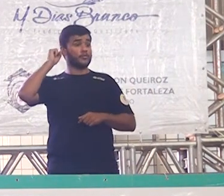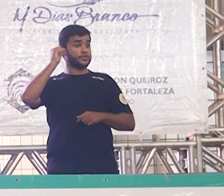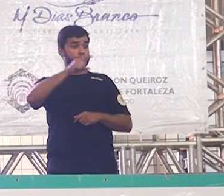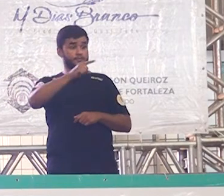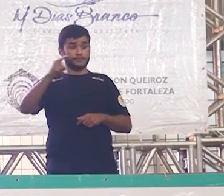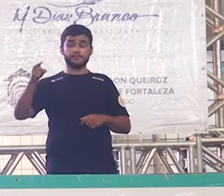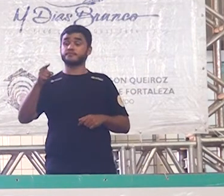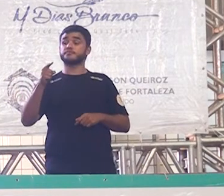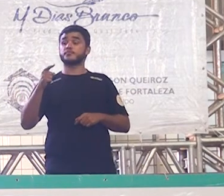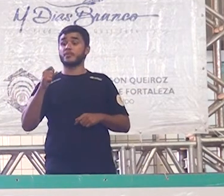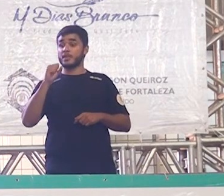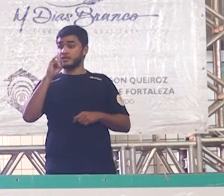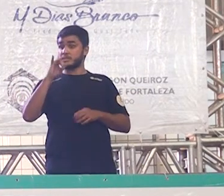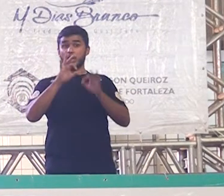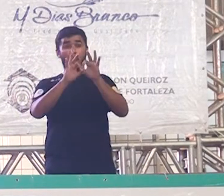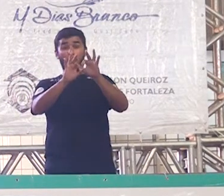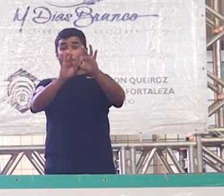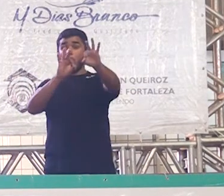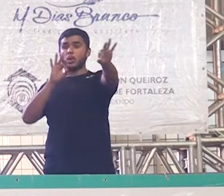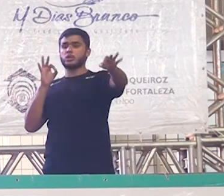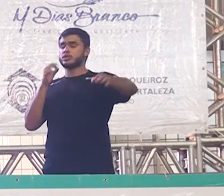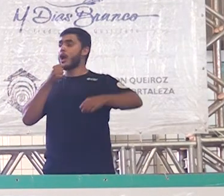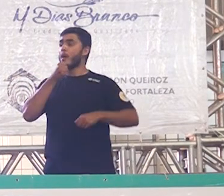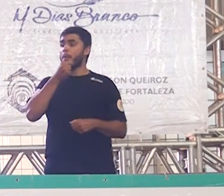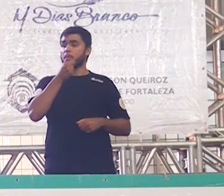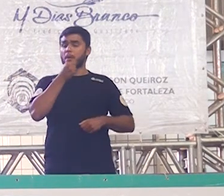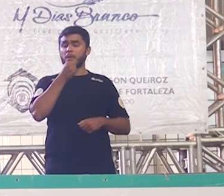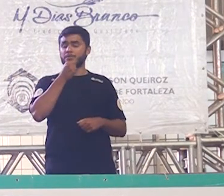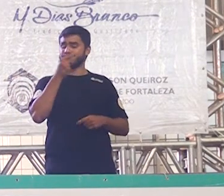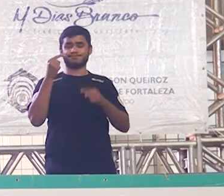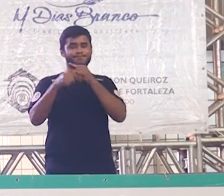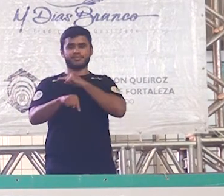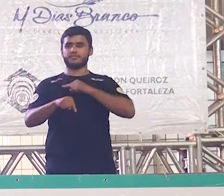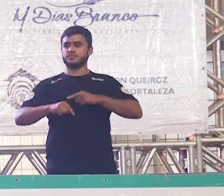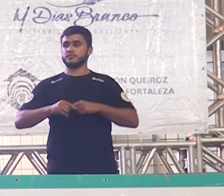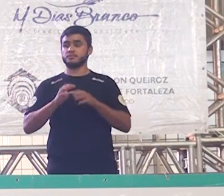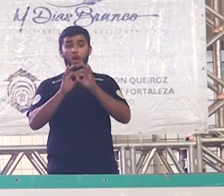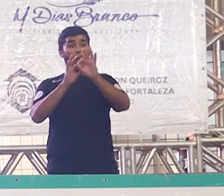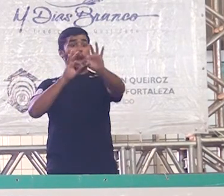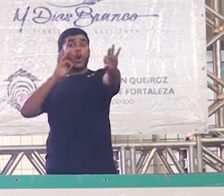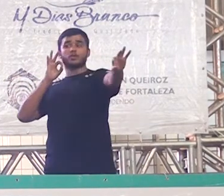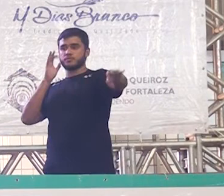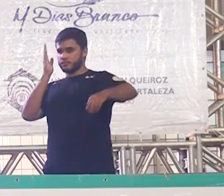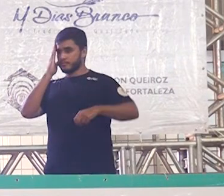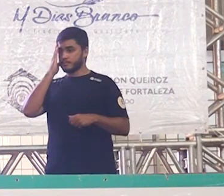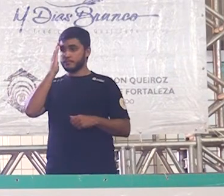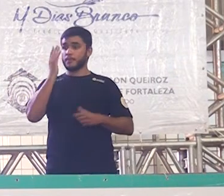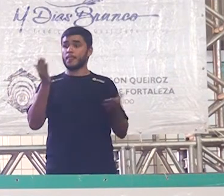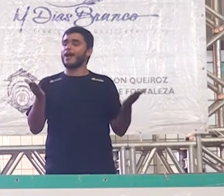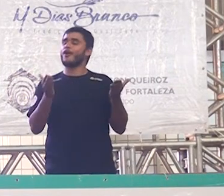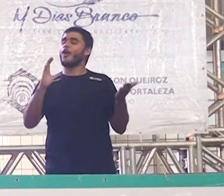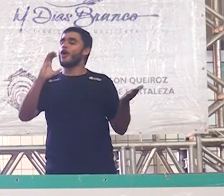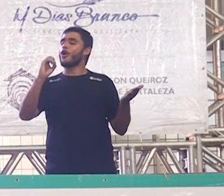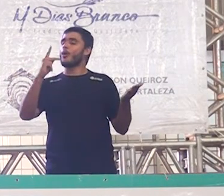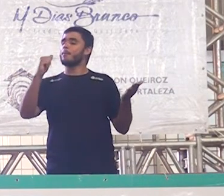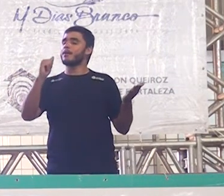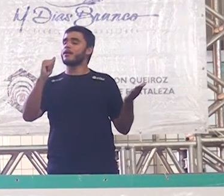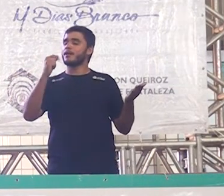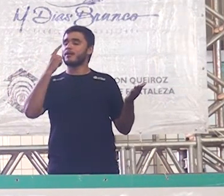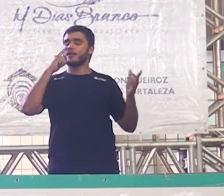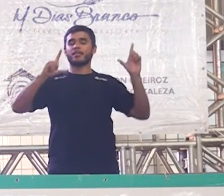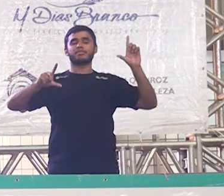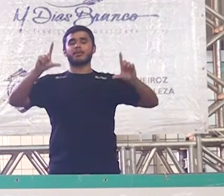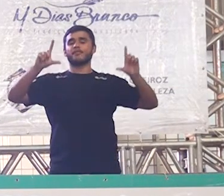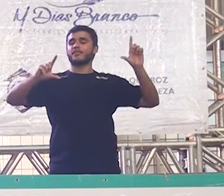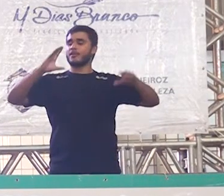distâncias muito grandes, isso aí deixaria inviável. Talvez você já tenha observado, agora Copa do Mundo, geralmente muitas TVs